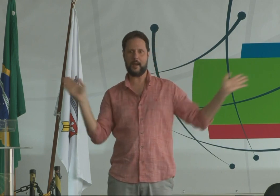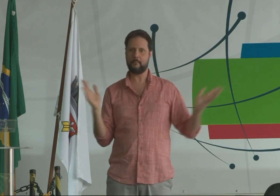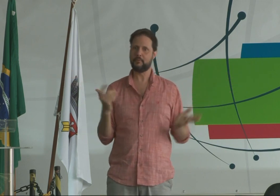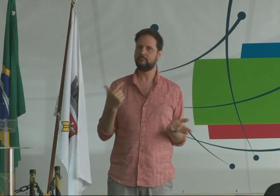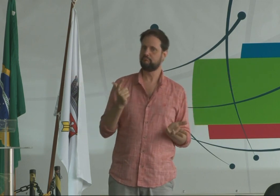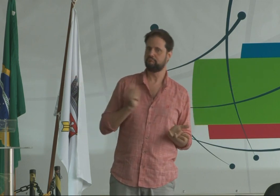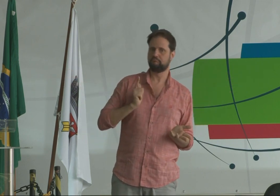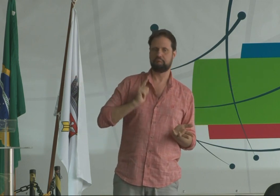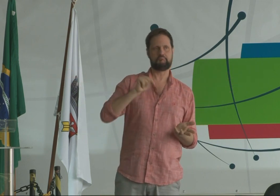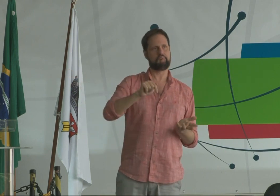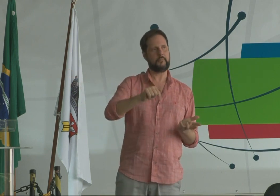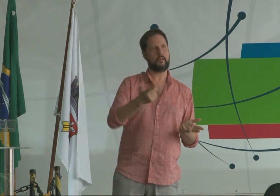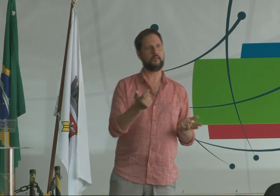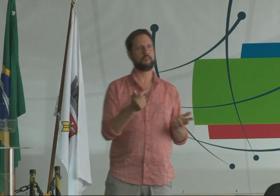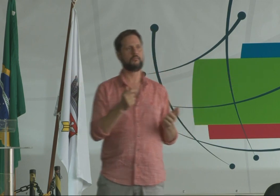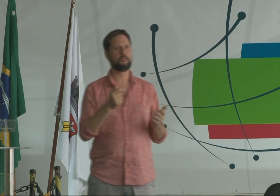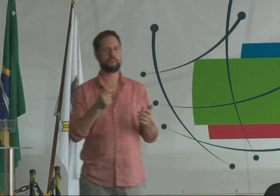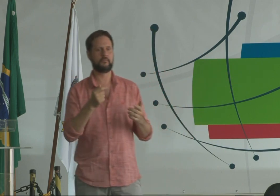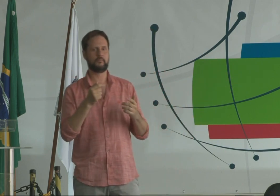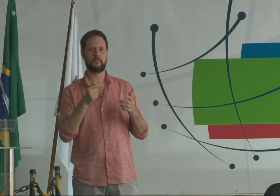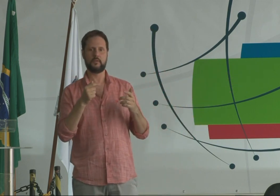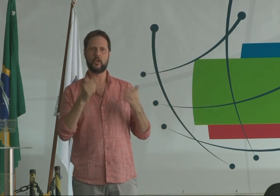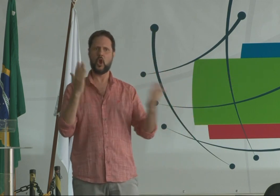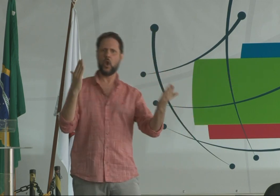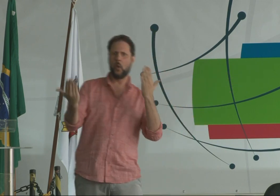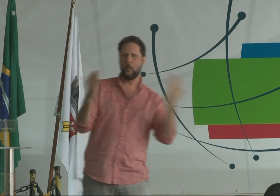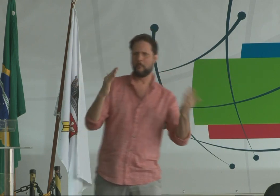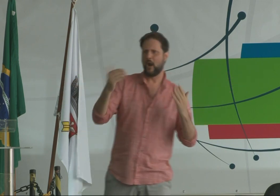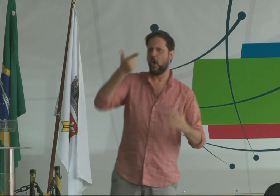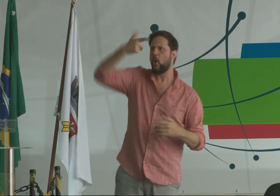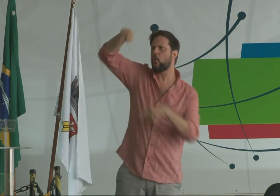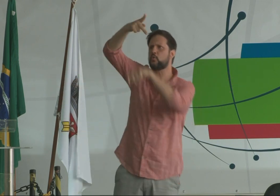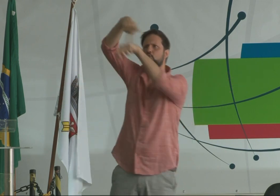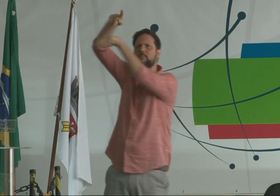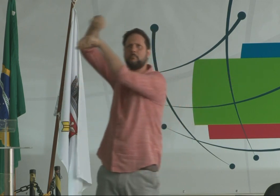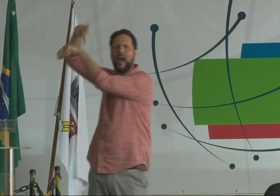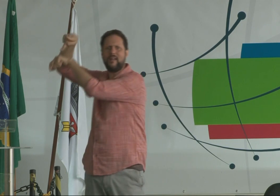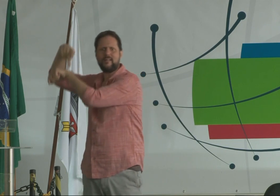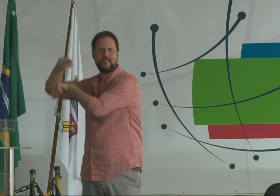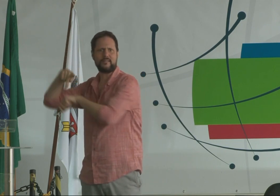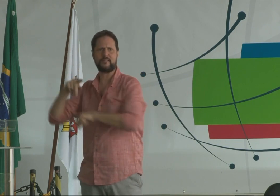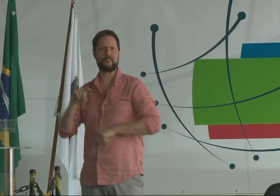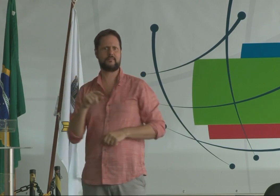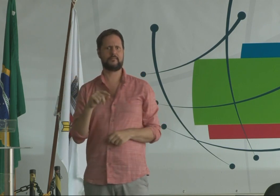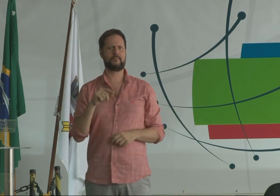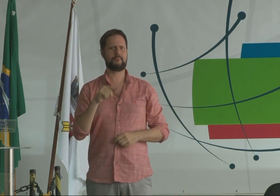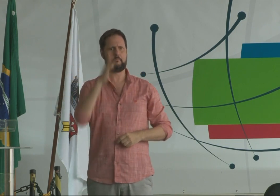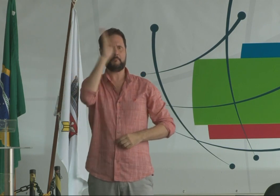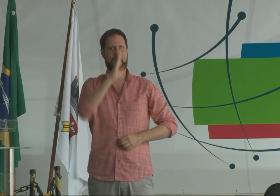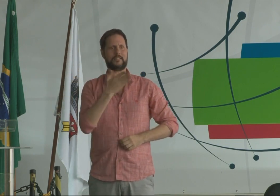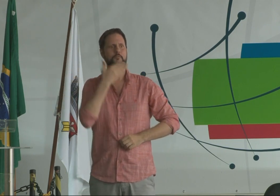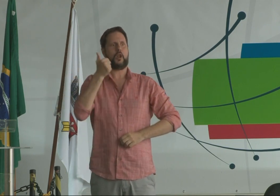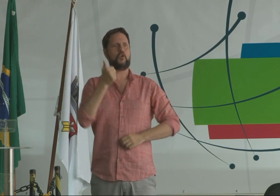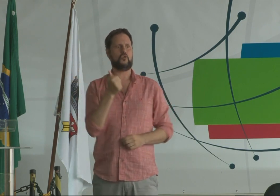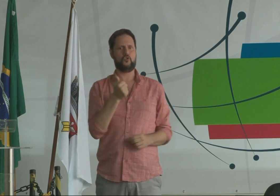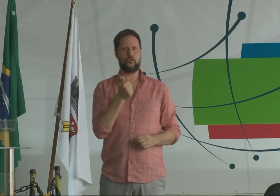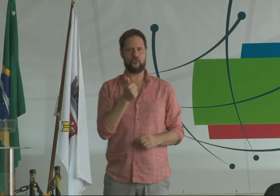acontece, mas ainda não uma coisa extremamente ampla, é uma coisa que está meio que gateando. e eu comparo isso, por exemplo, com alguns de outros